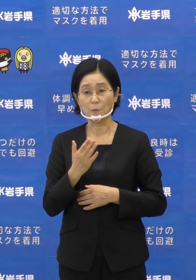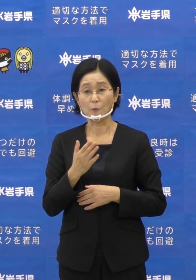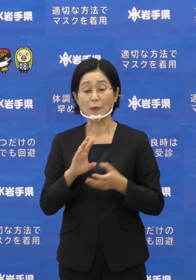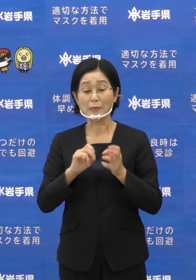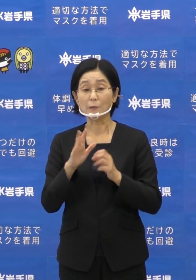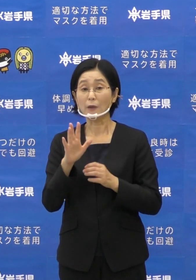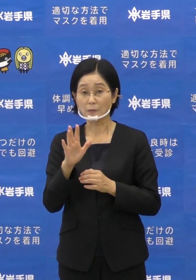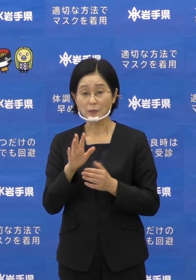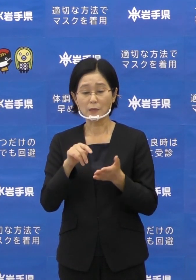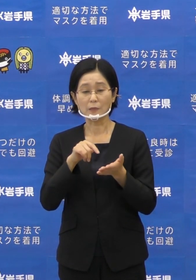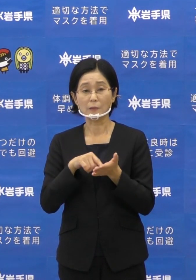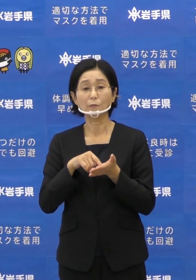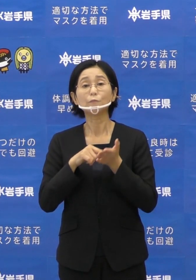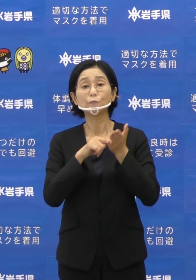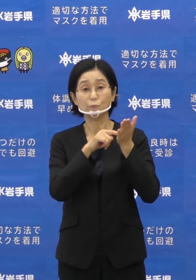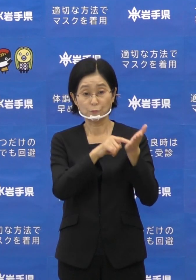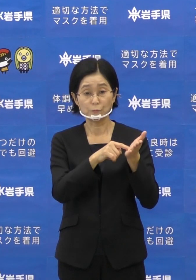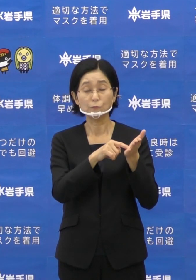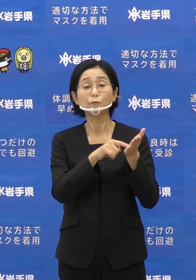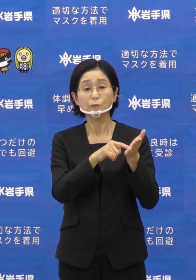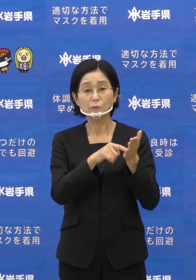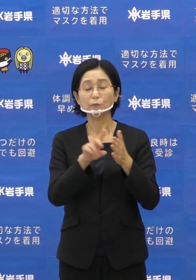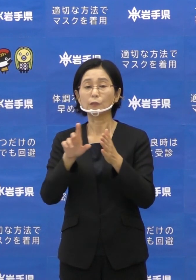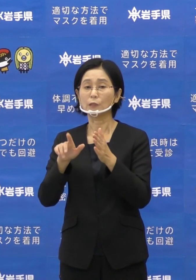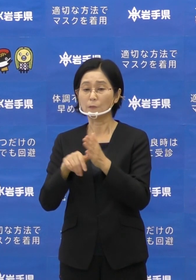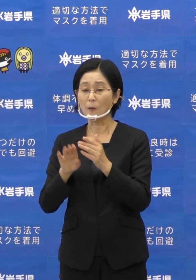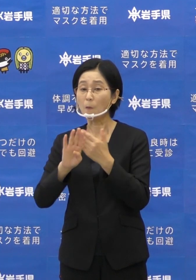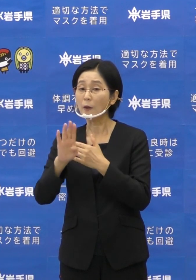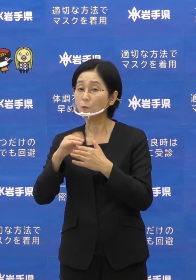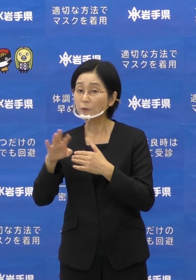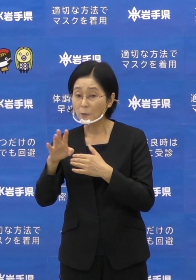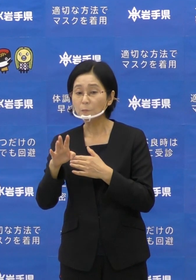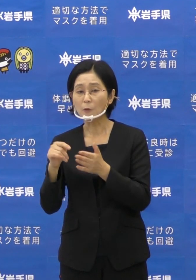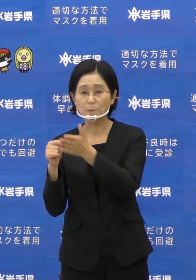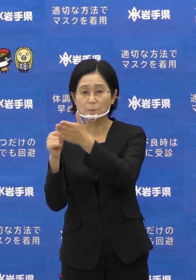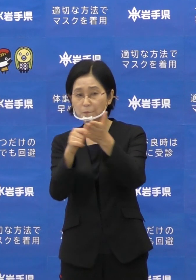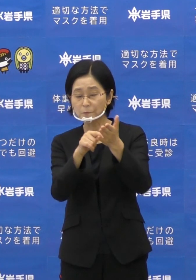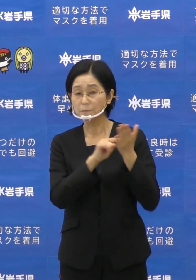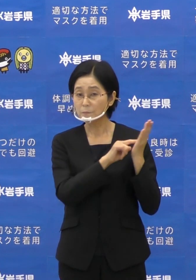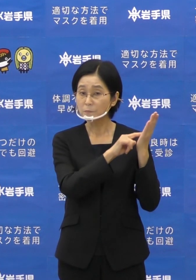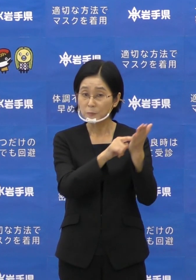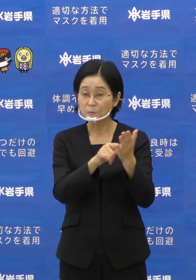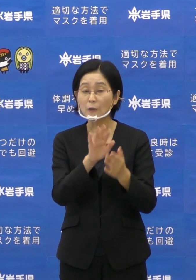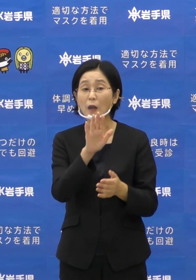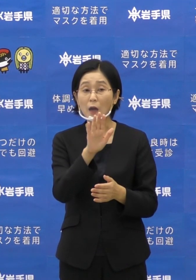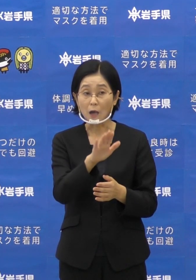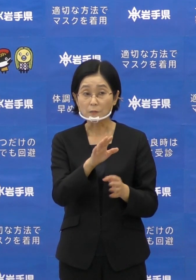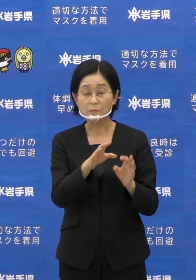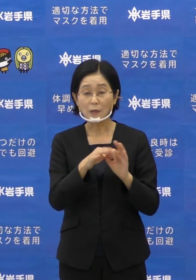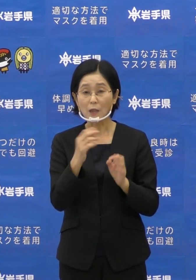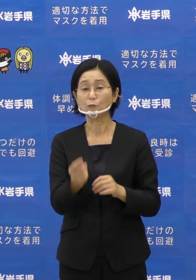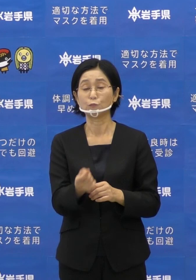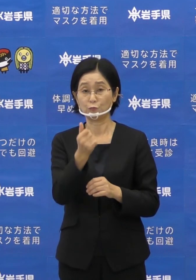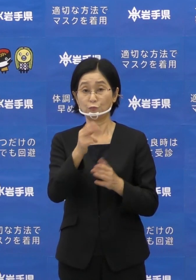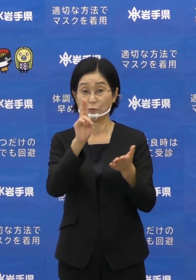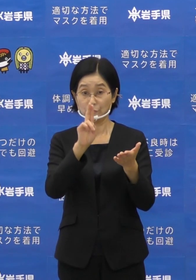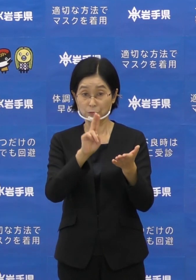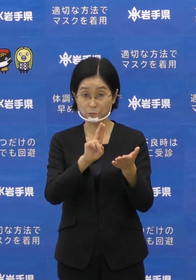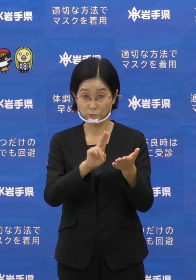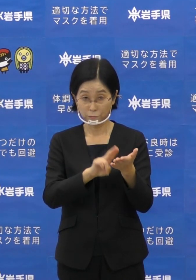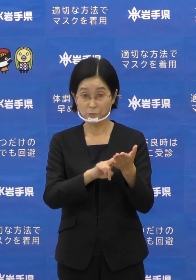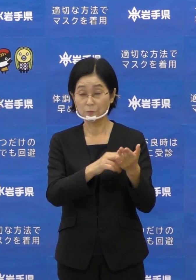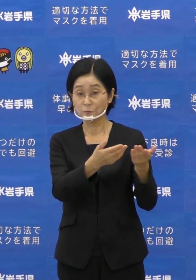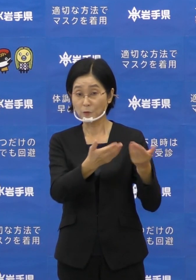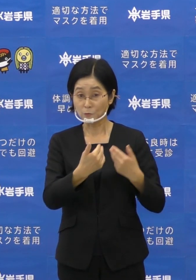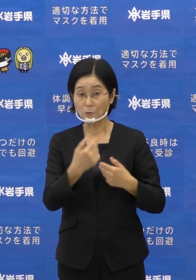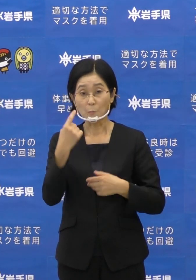というタイミングにはもう他の県からも要請が出ているので、決定までは時間がかからないというふうに思っていら